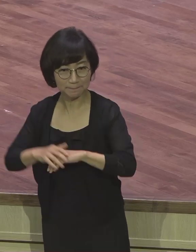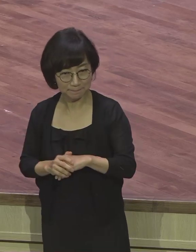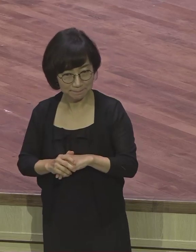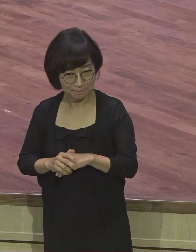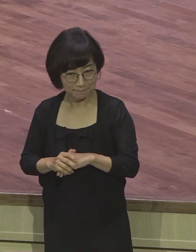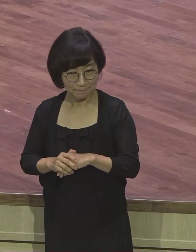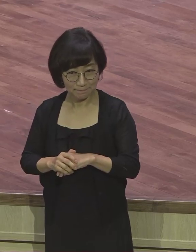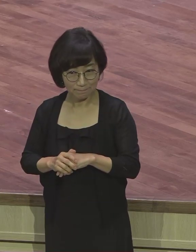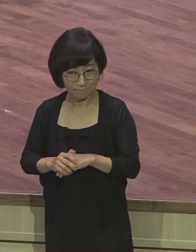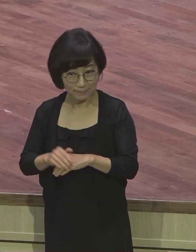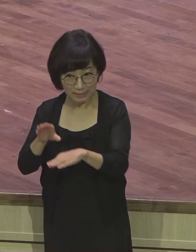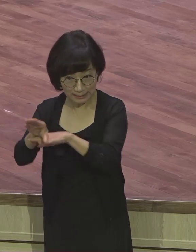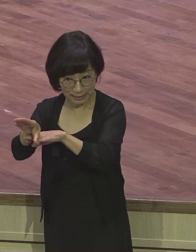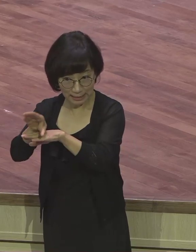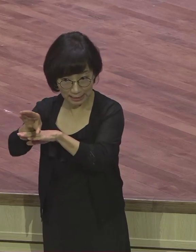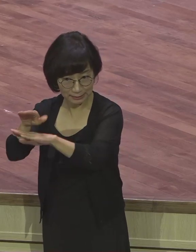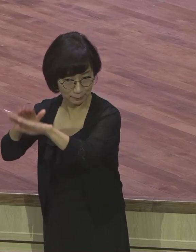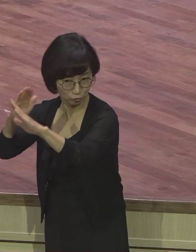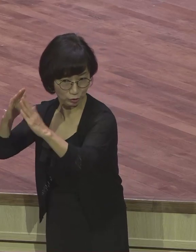차 안 가져와.